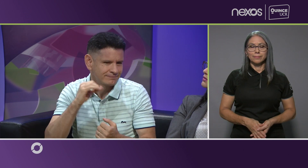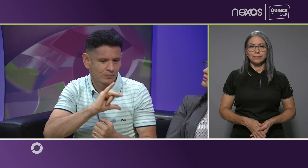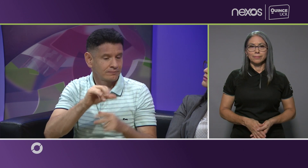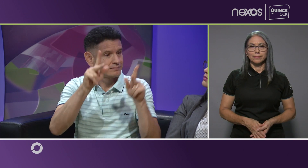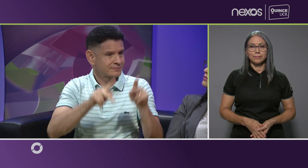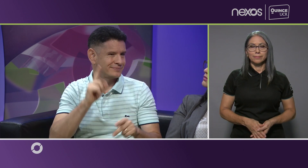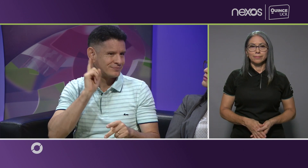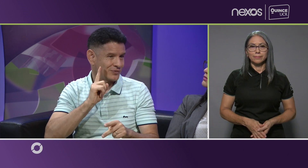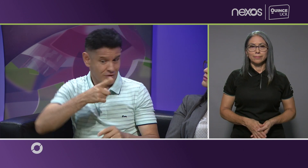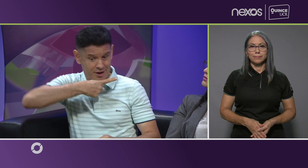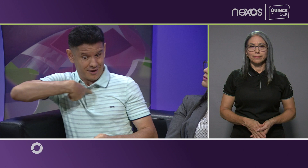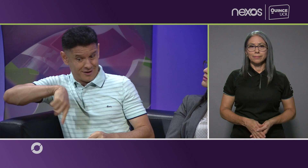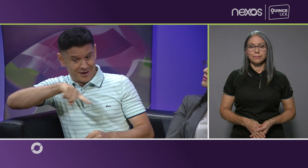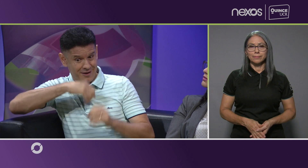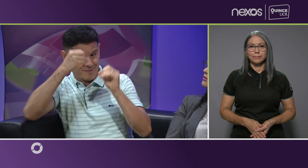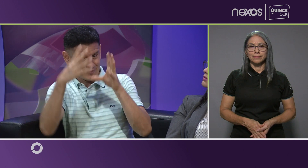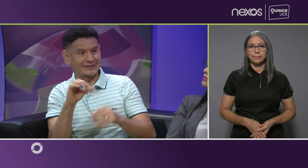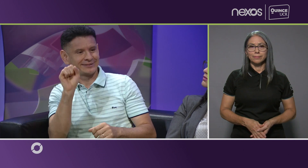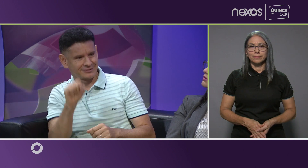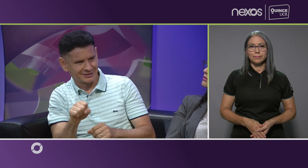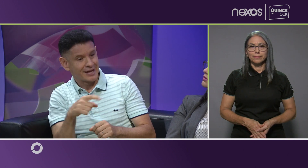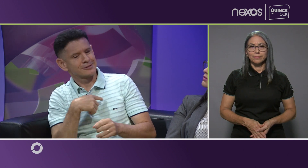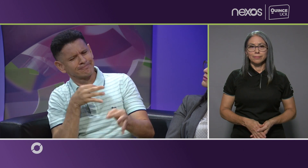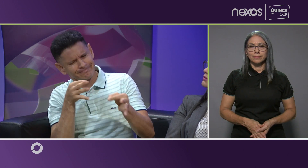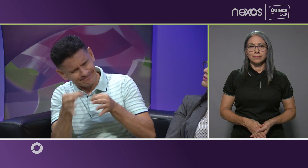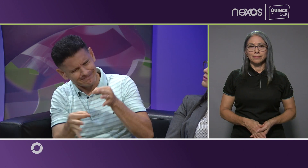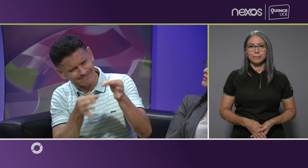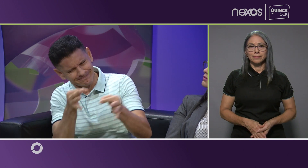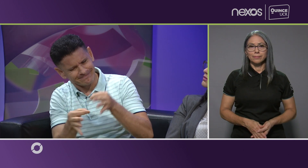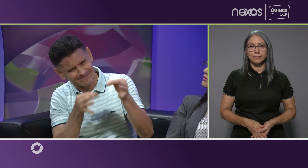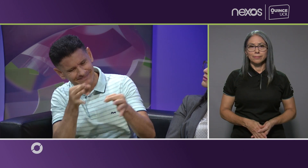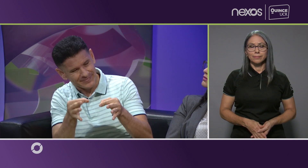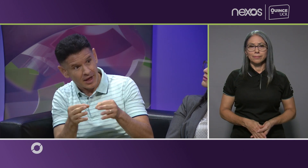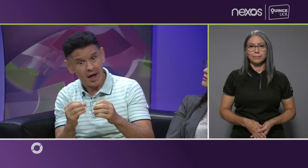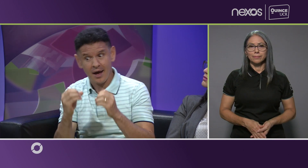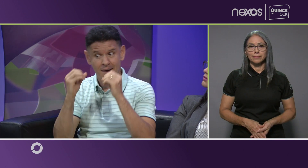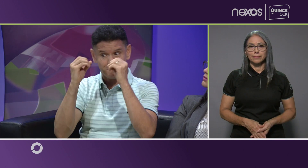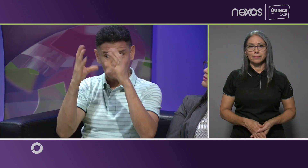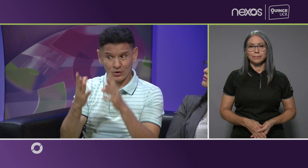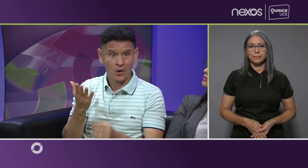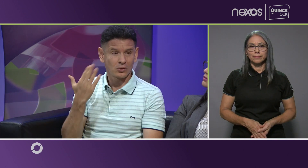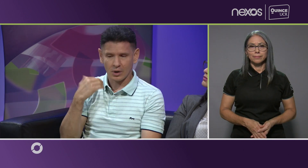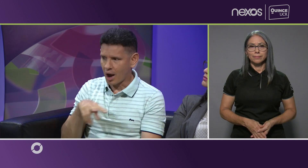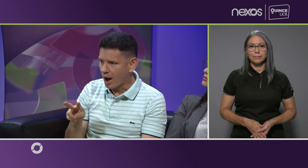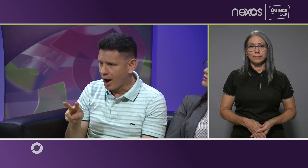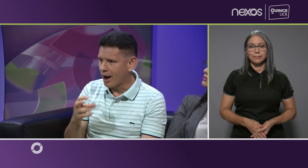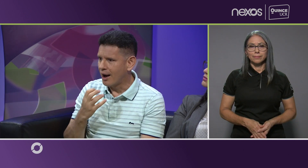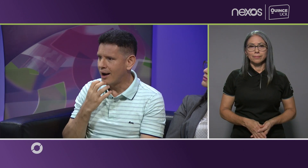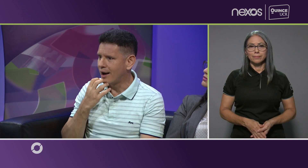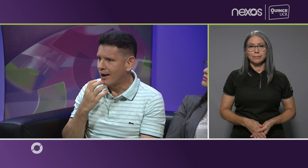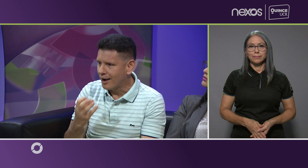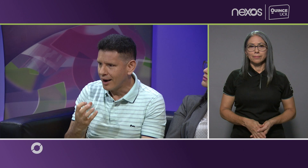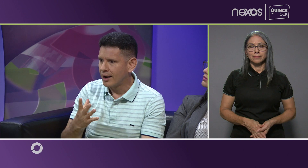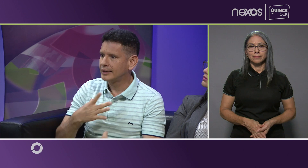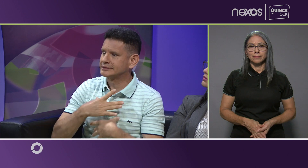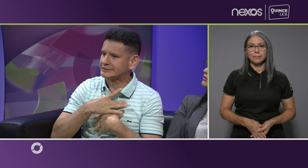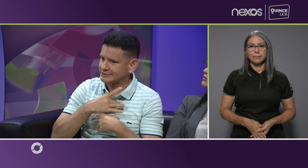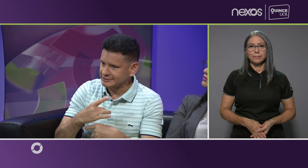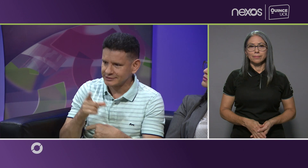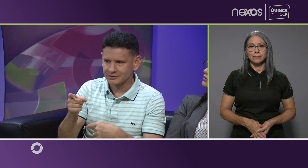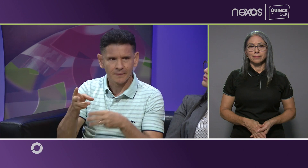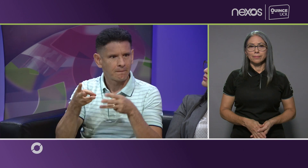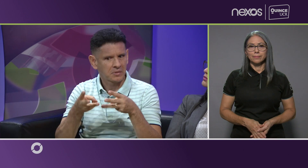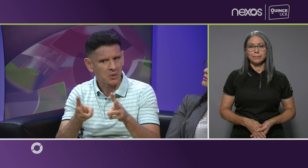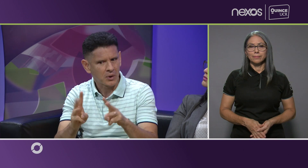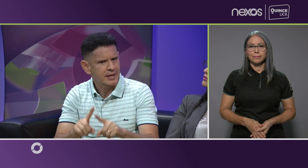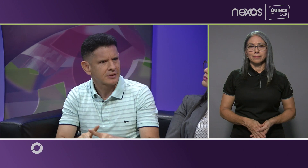oyentes, porque la experiencia de nosotros como personas sordas nos permite poder explicar con mayor claridad.